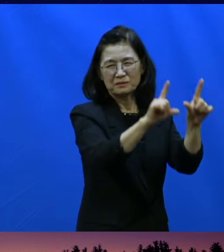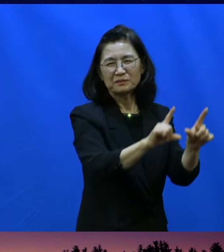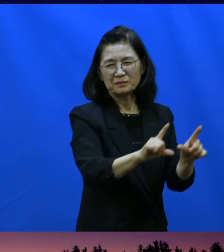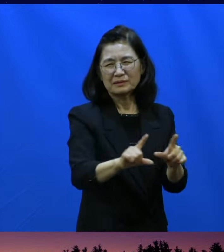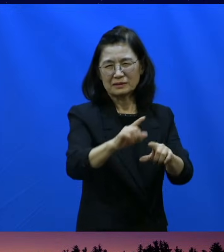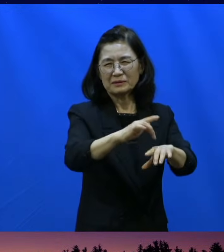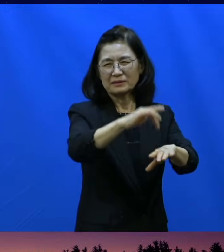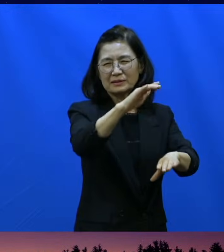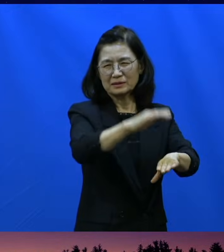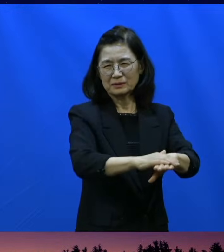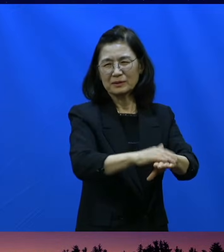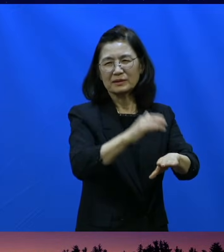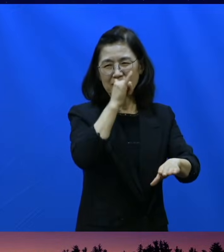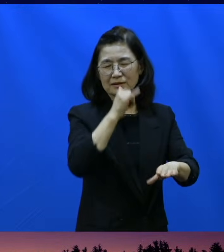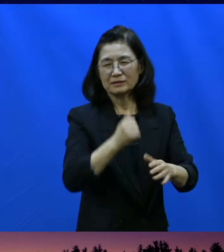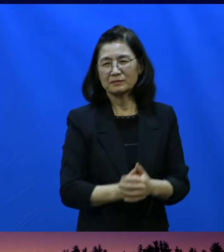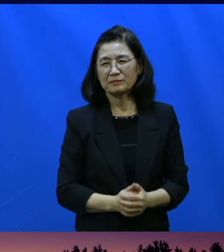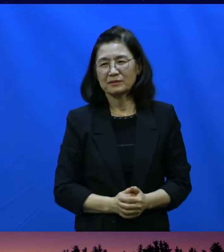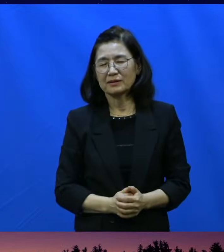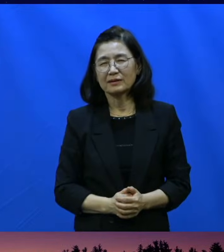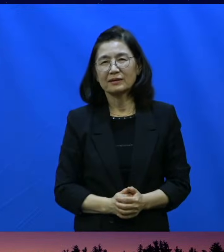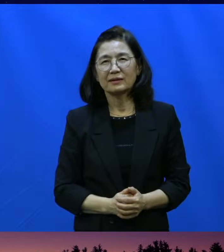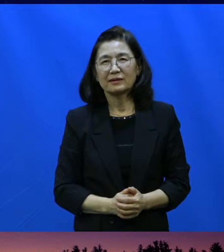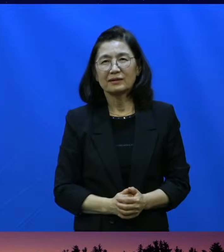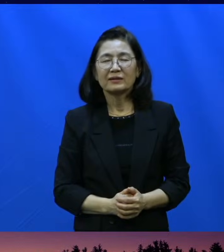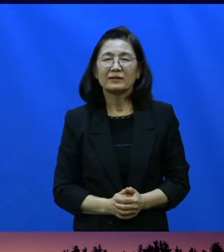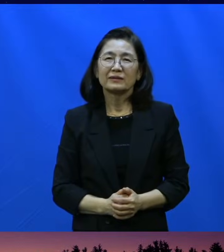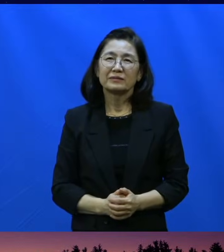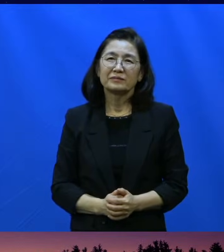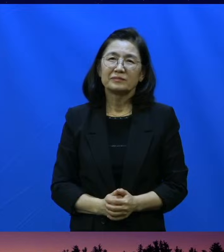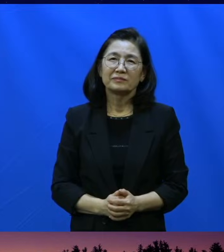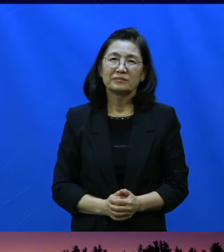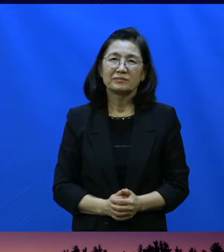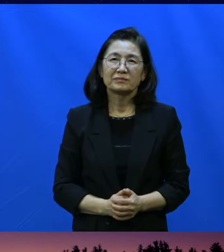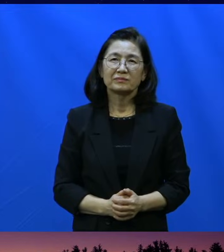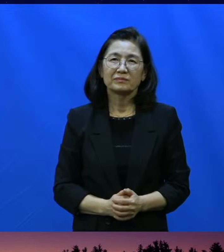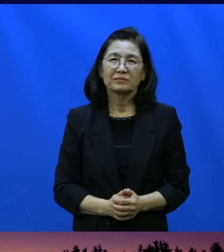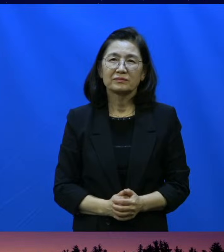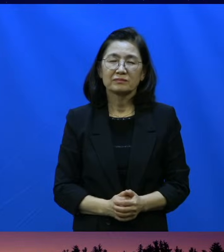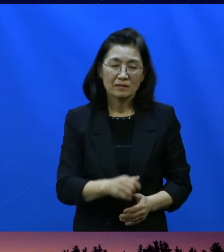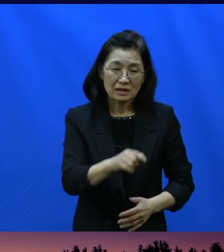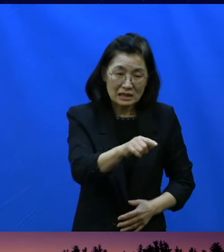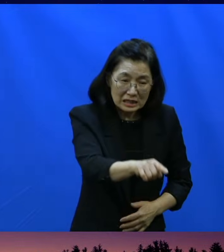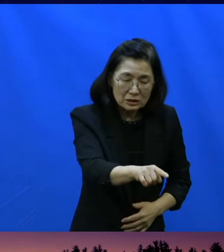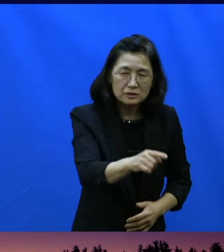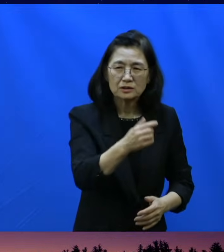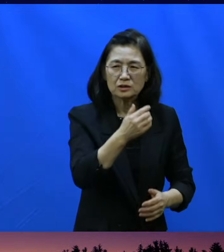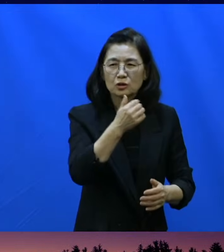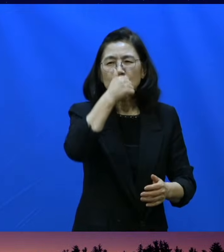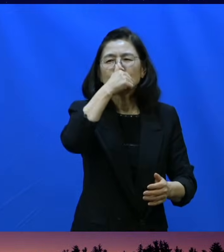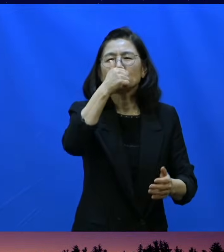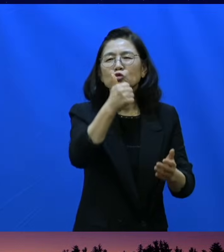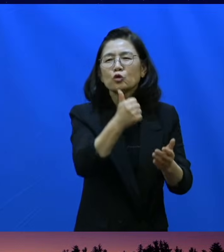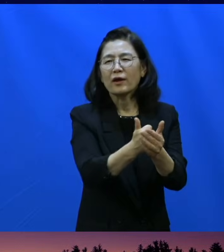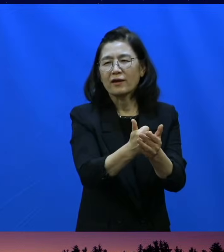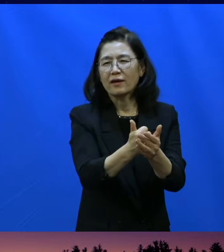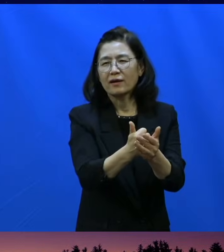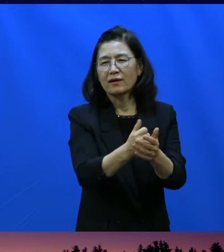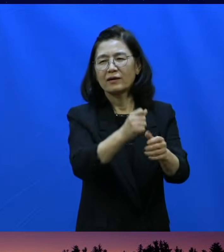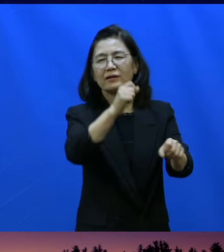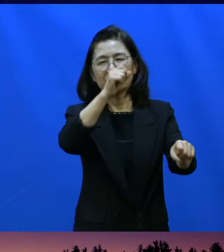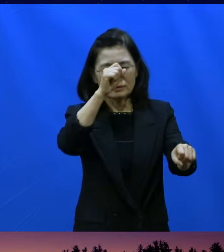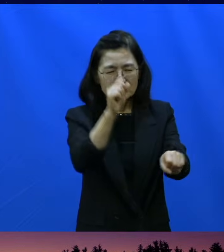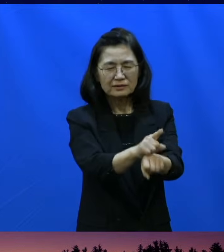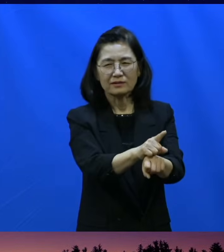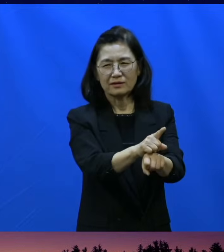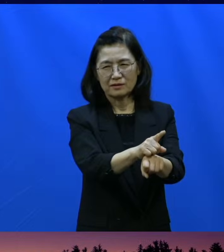평생 우리는 육체적 힘을 의지하고 살아왔어요. 그게 죄의 습성이에요. 그래서 하나님이 일하실